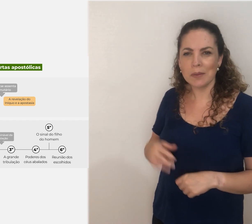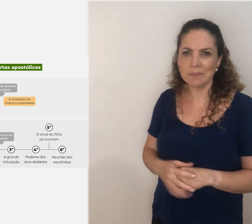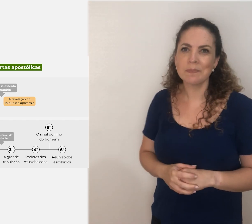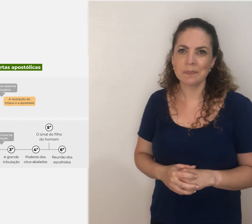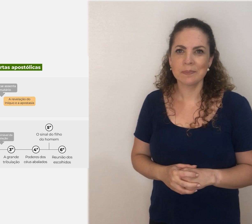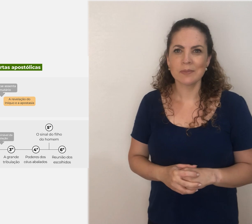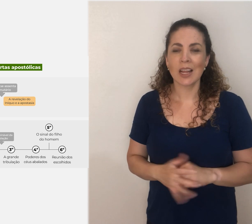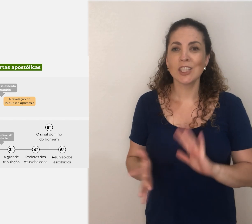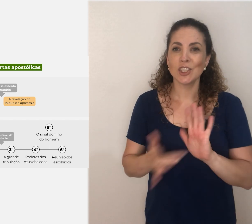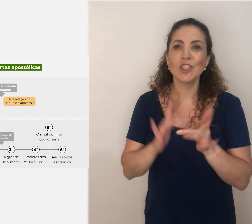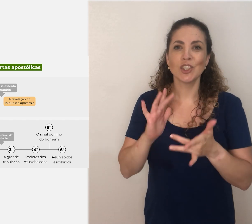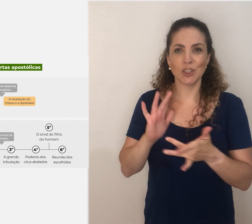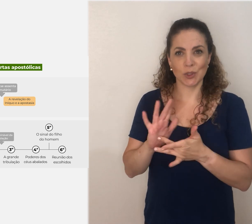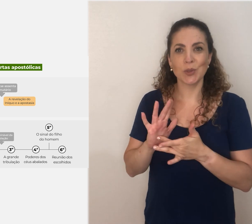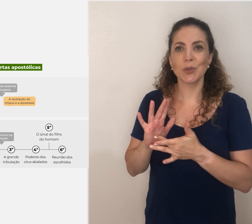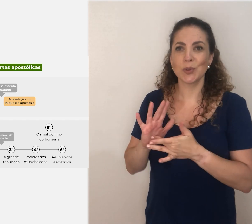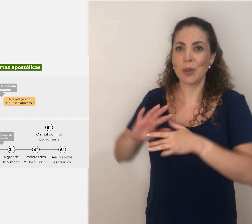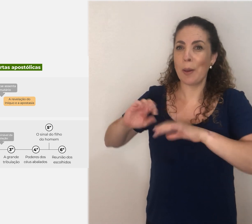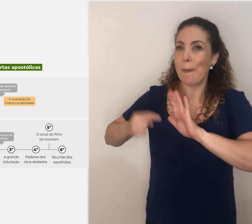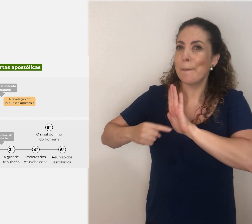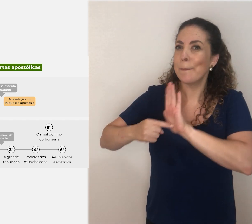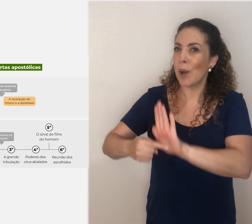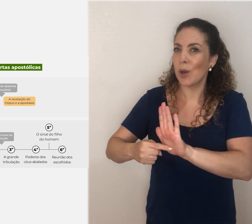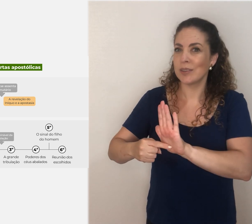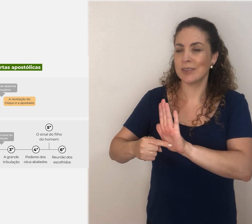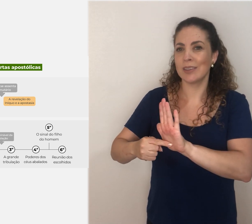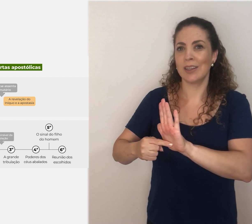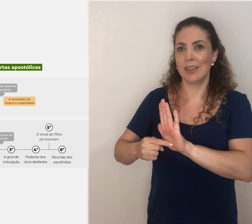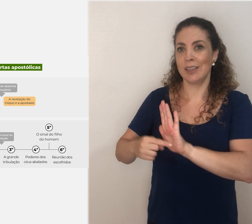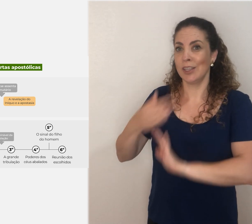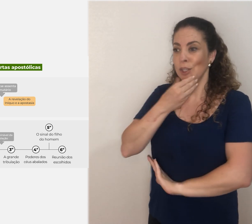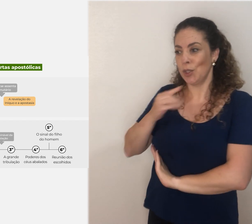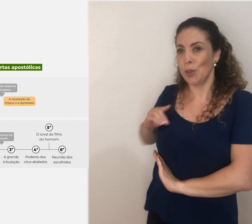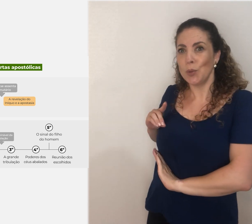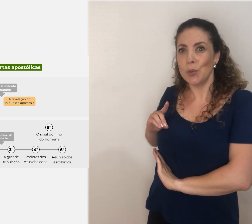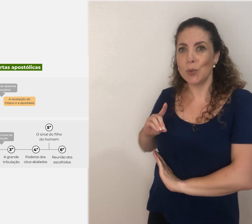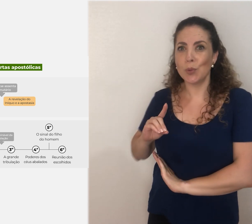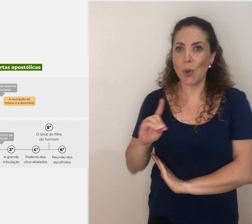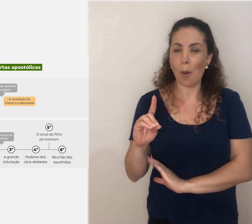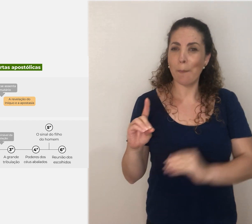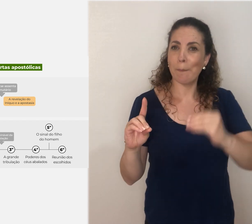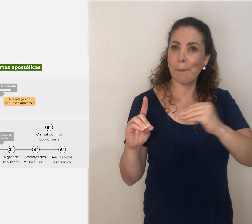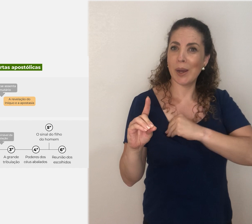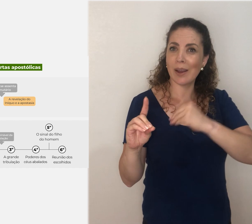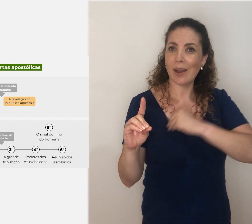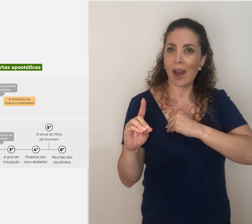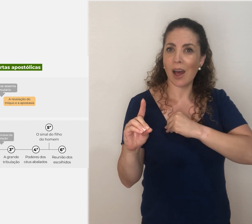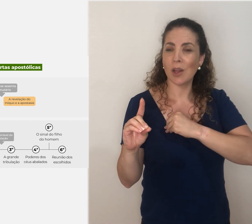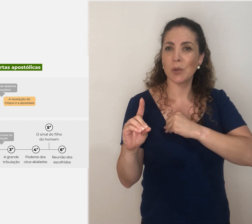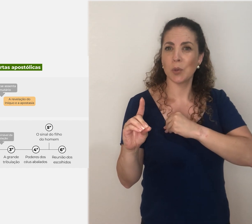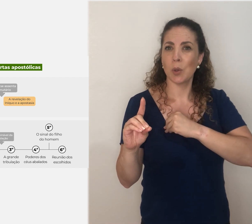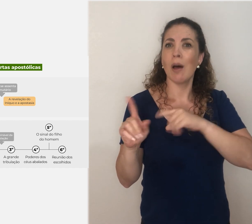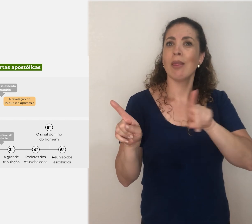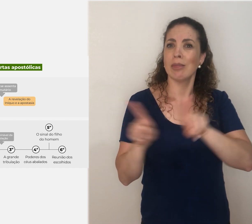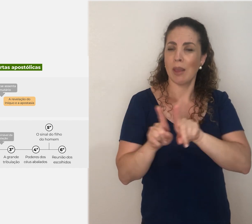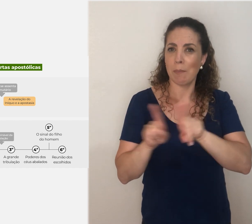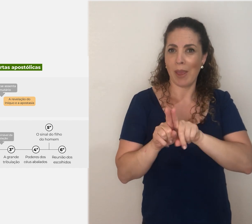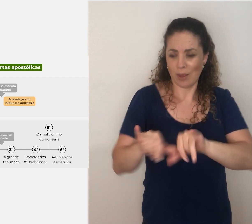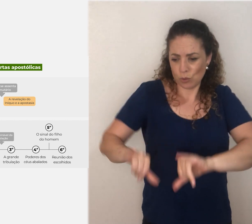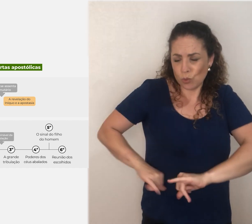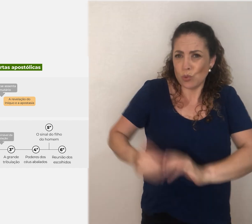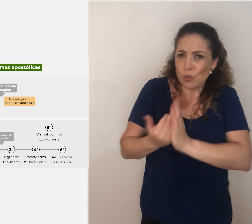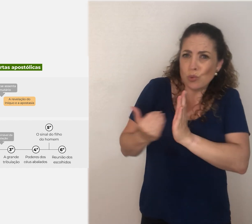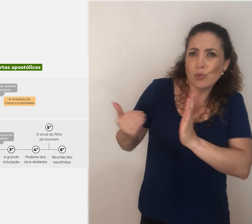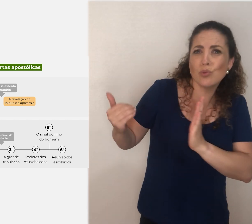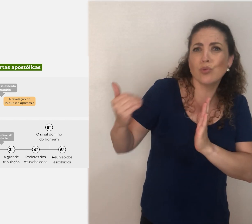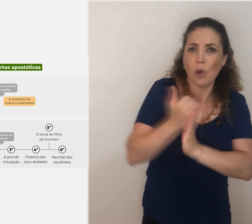Jesus declara que o abominável da desolação e a grande tribulação vem antes da vinda do Senhor e do